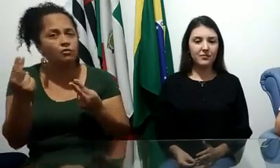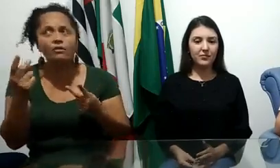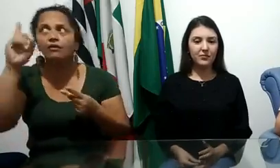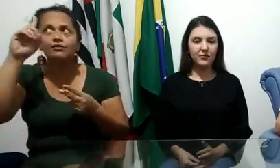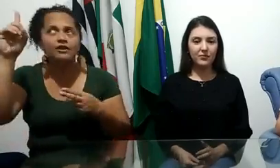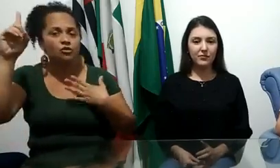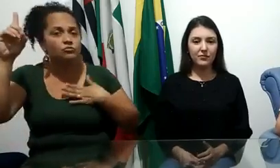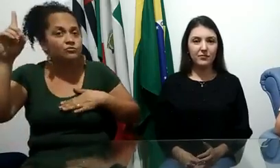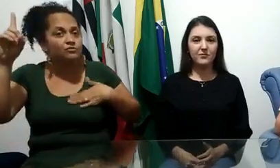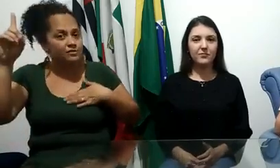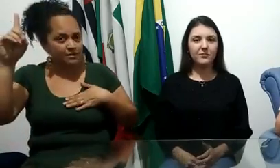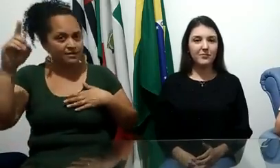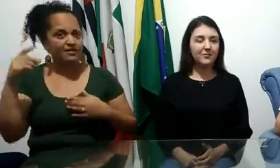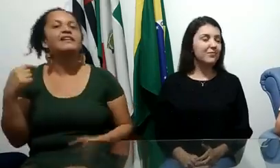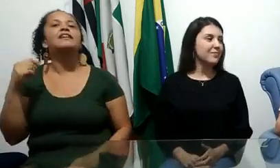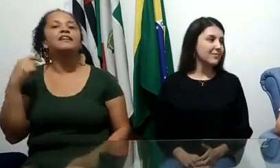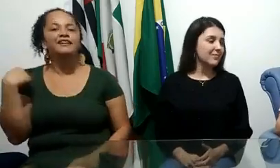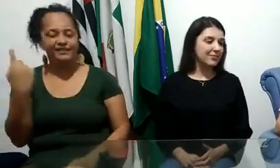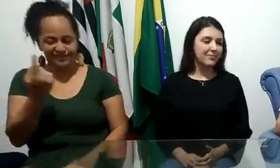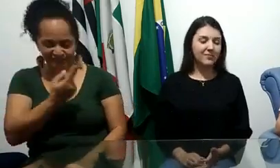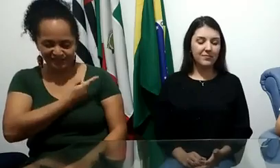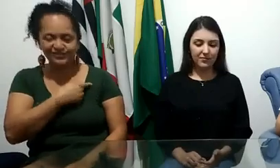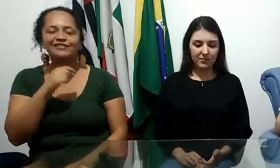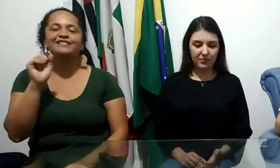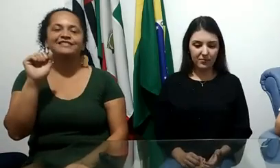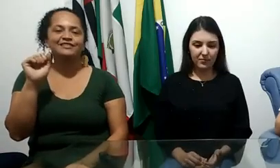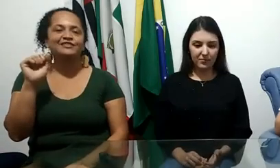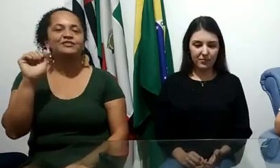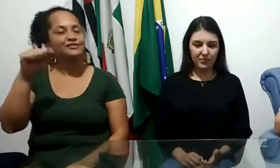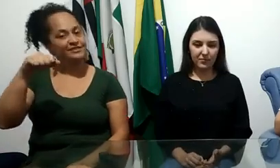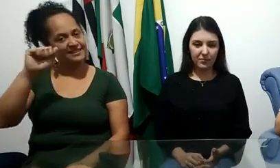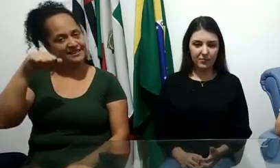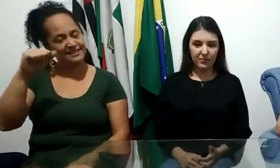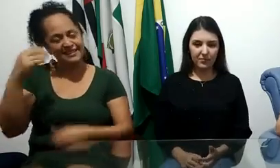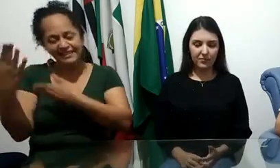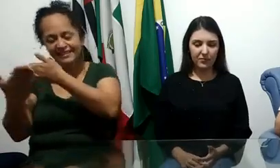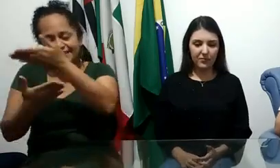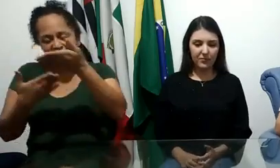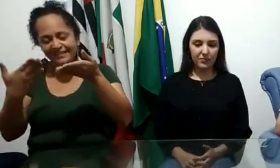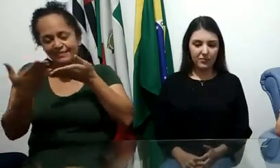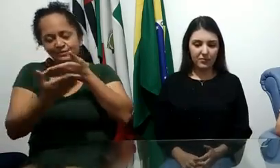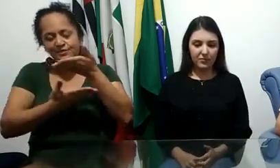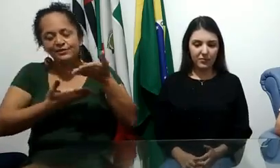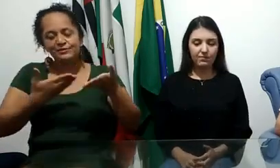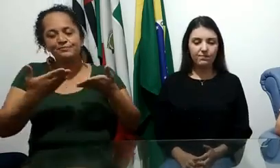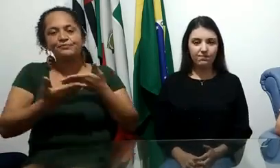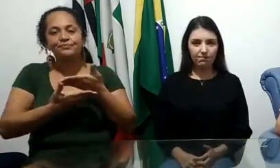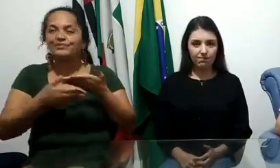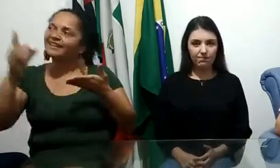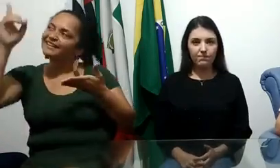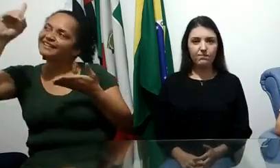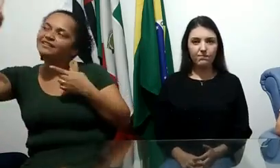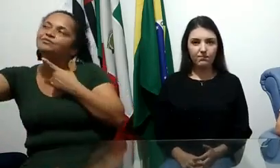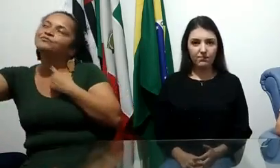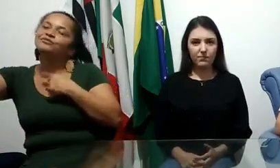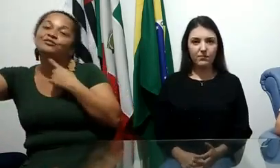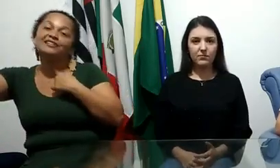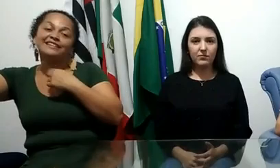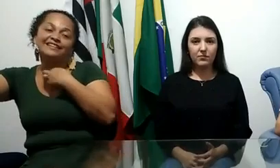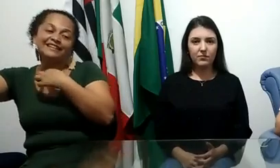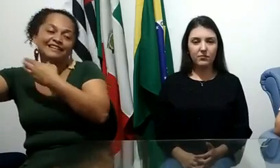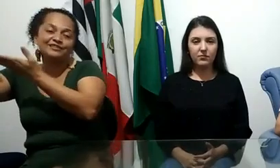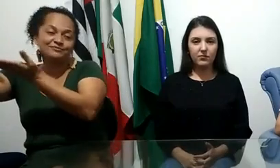a transformação, começa Deus, o propósito de Deus começa a se encaminhar na nossa vida a partir